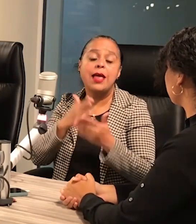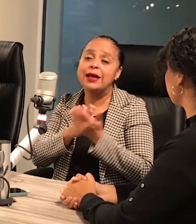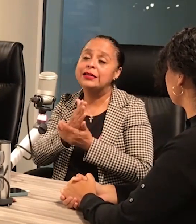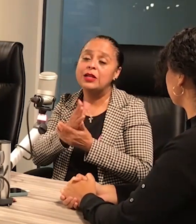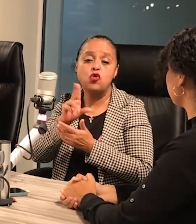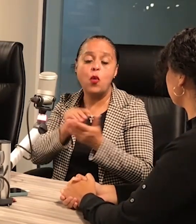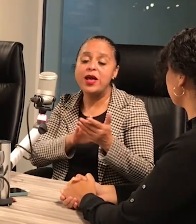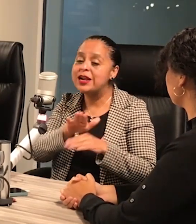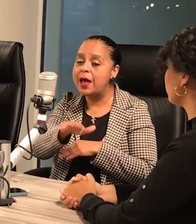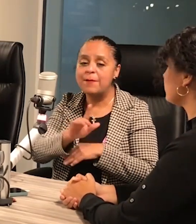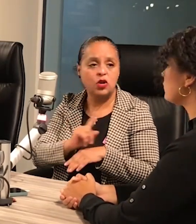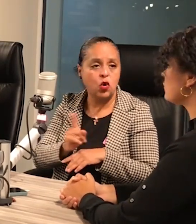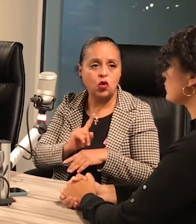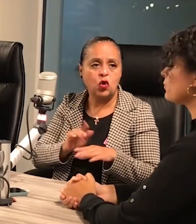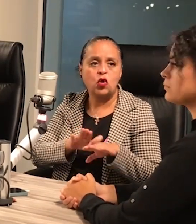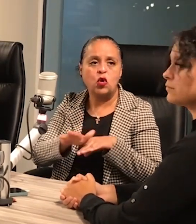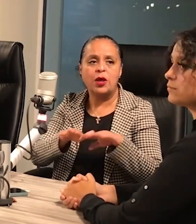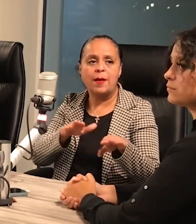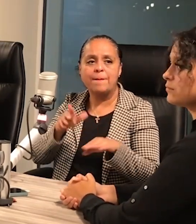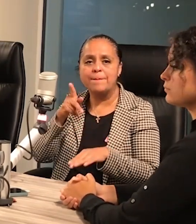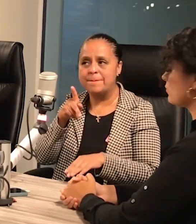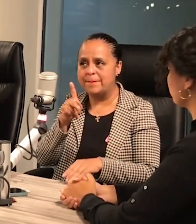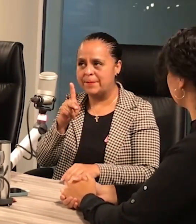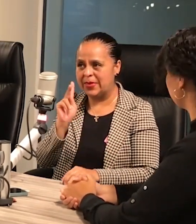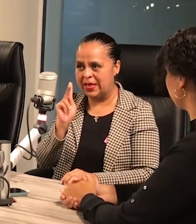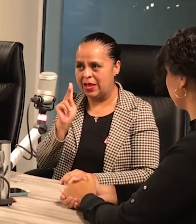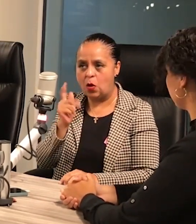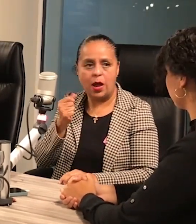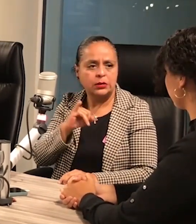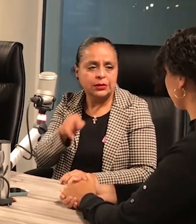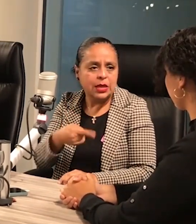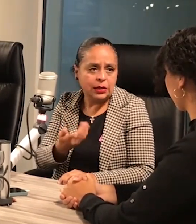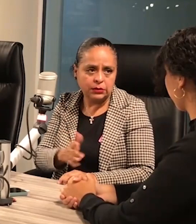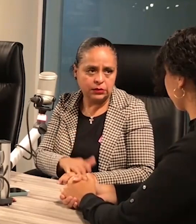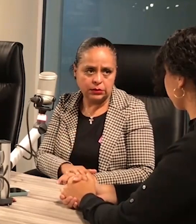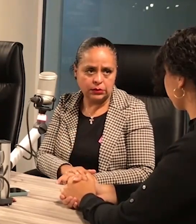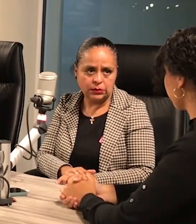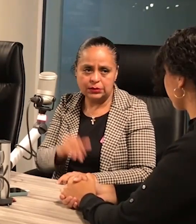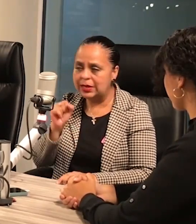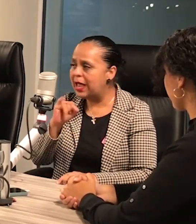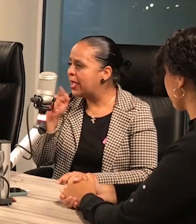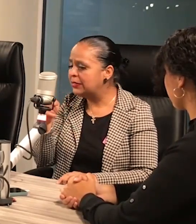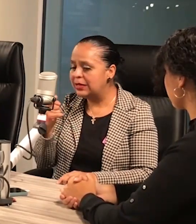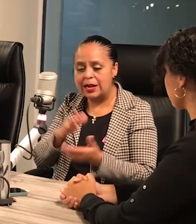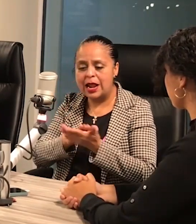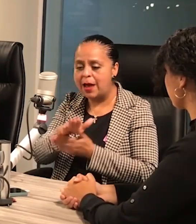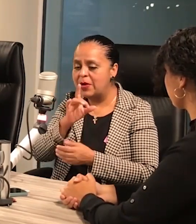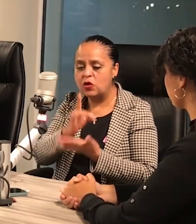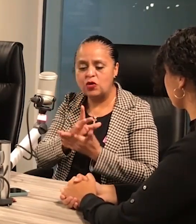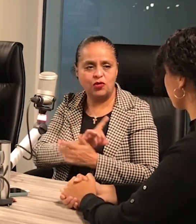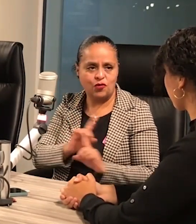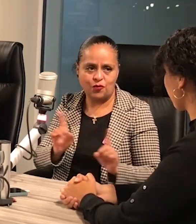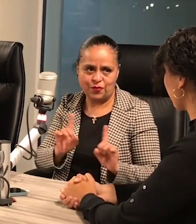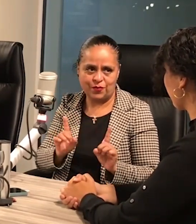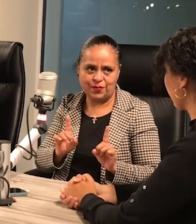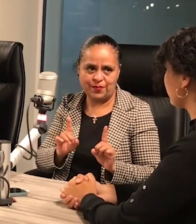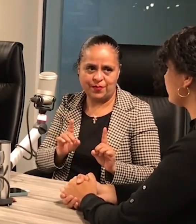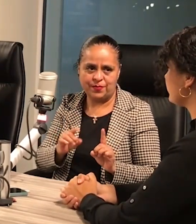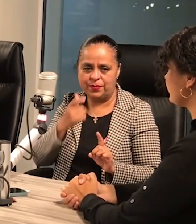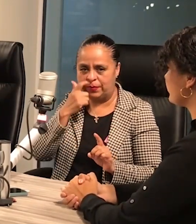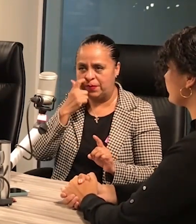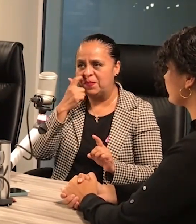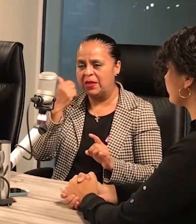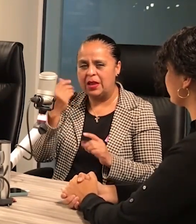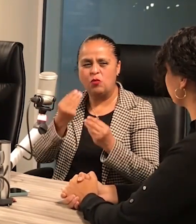son rampas, pero así es, ¿no? Efectivamente, accesibilidad no es eso, sino que abarca